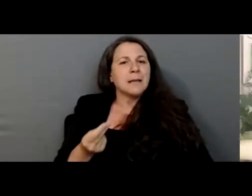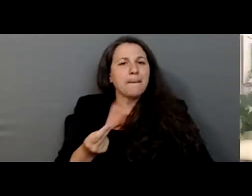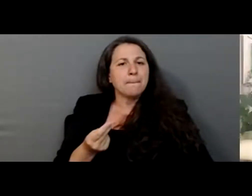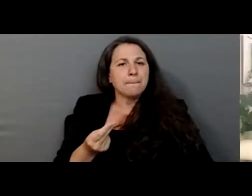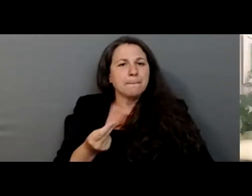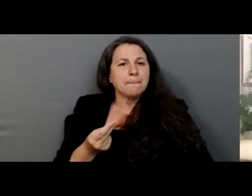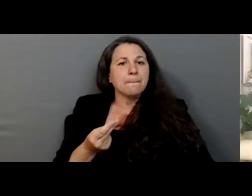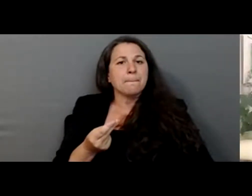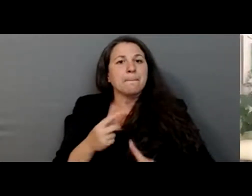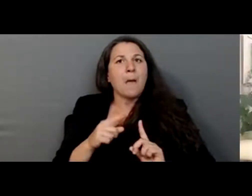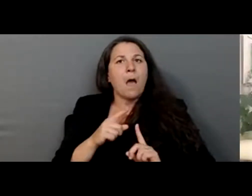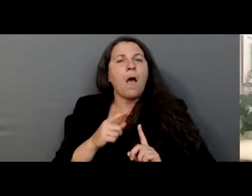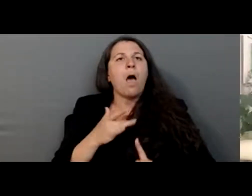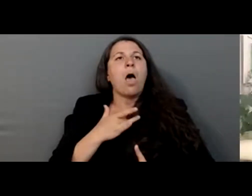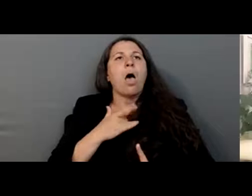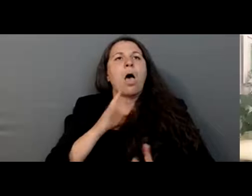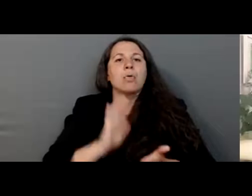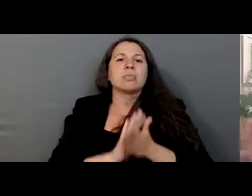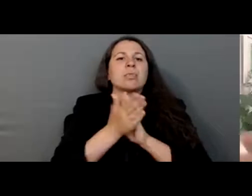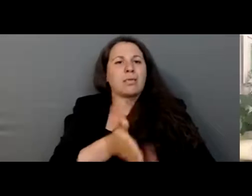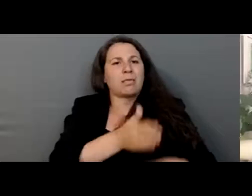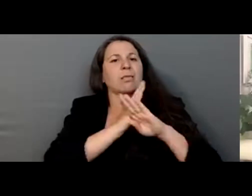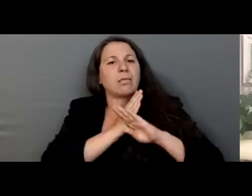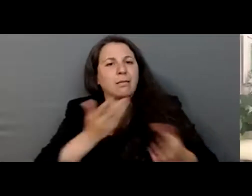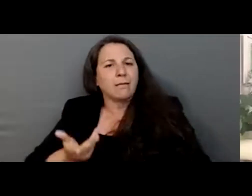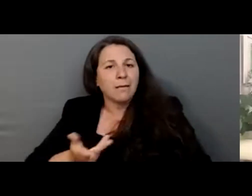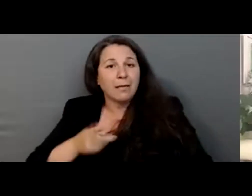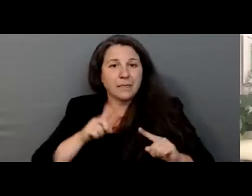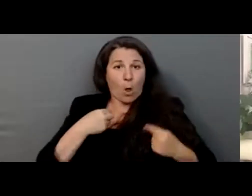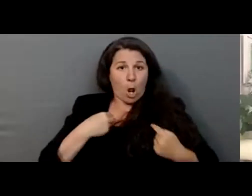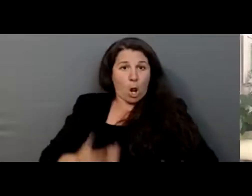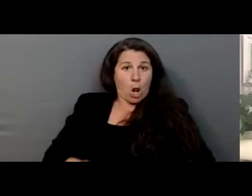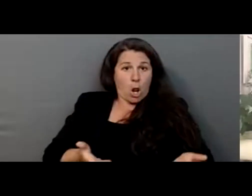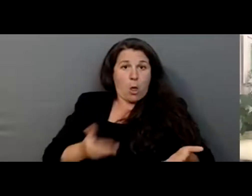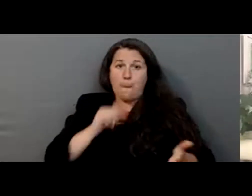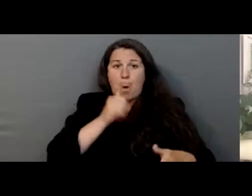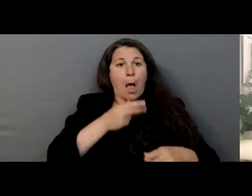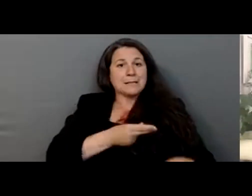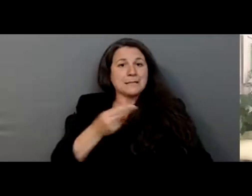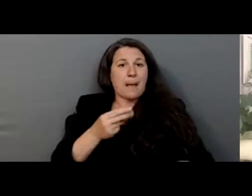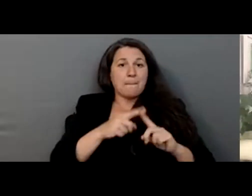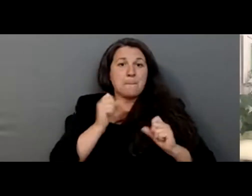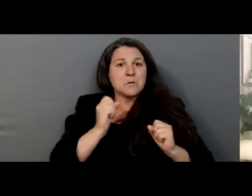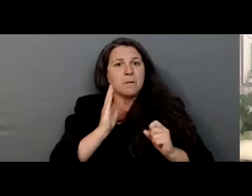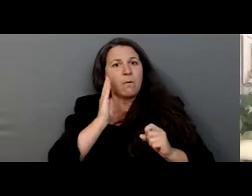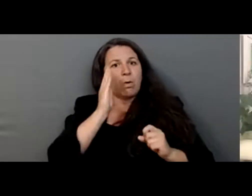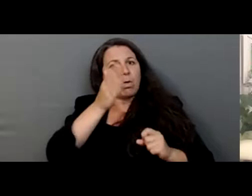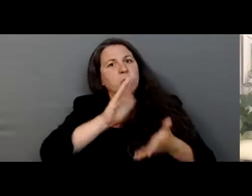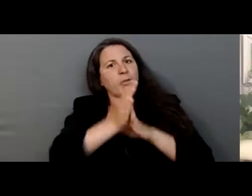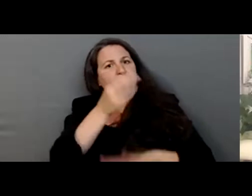vas le devenir. You're not yet disabled, but you will be. Donc, pour moi, c'est important de rappeler ça pour se dire